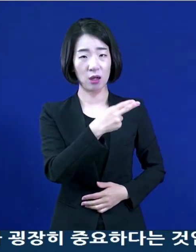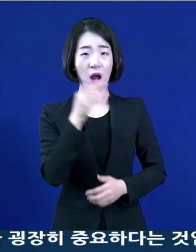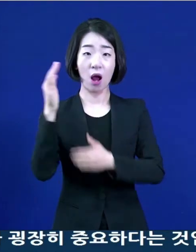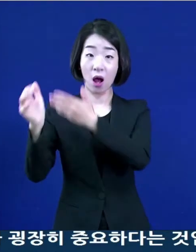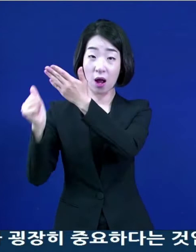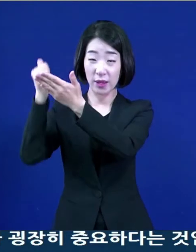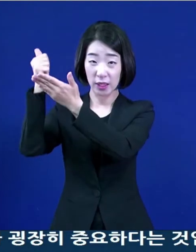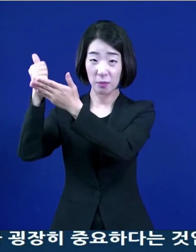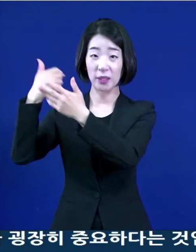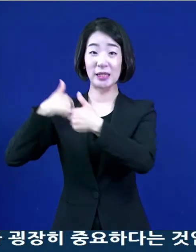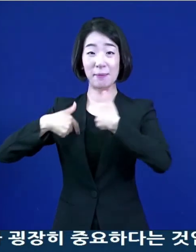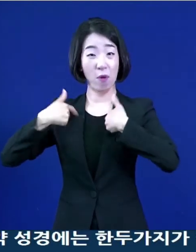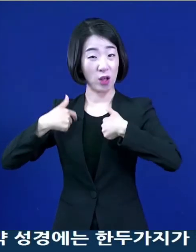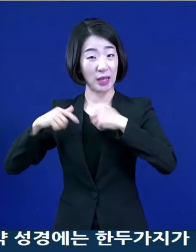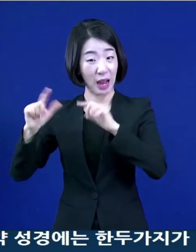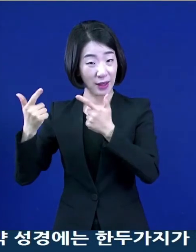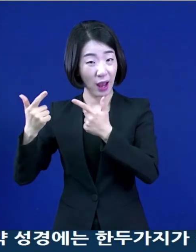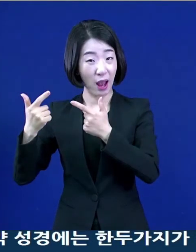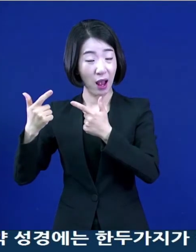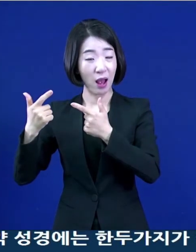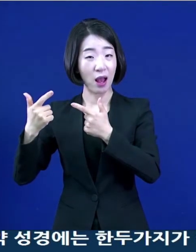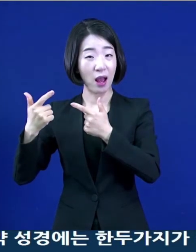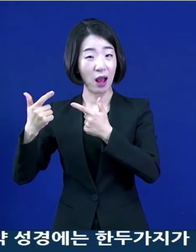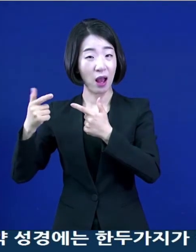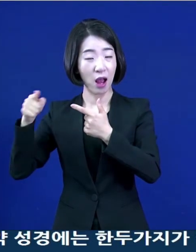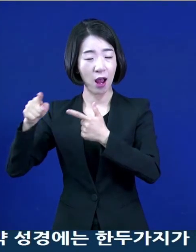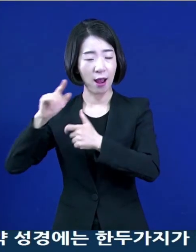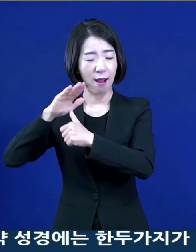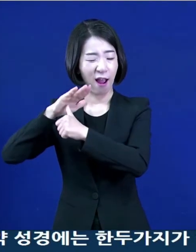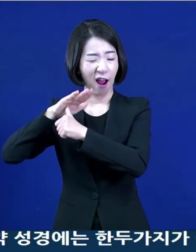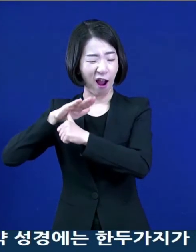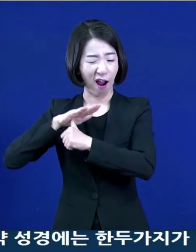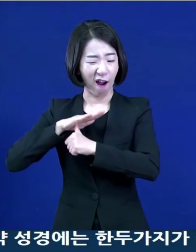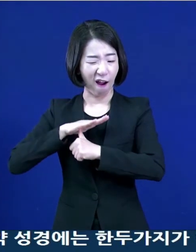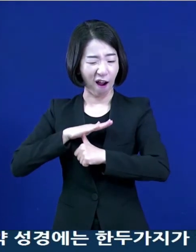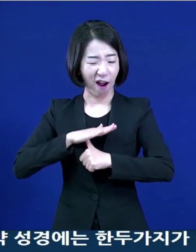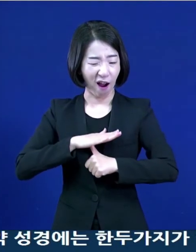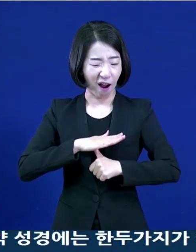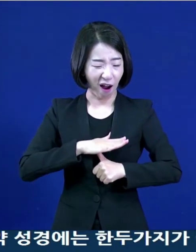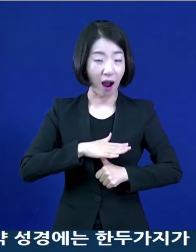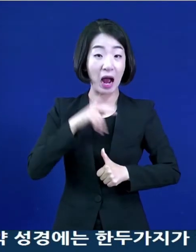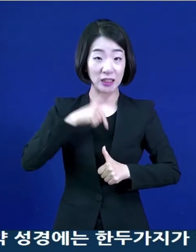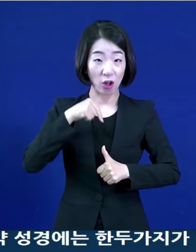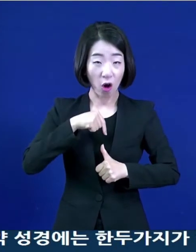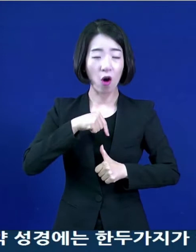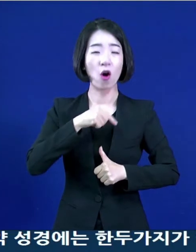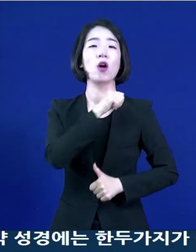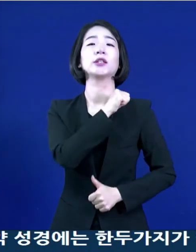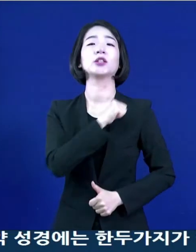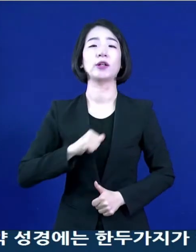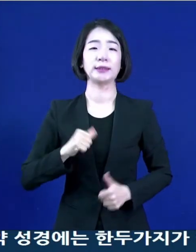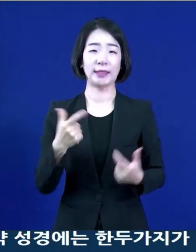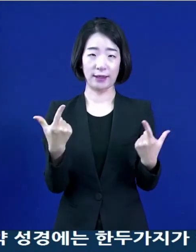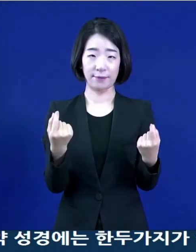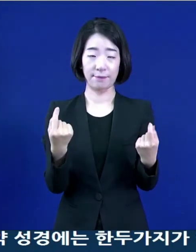하나님이 기뻐하지 아니하는 것을 억누르는 거, 이거 분명히 절제입니다. 이거 필요한